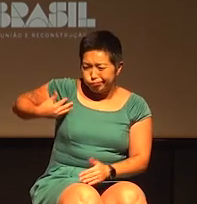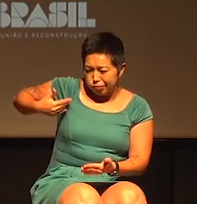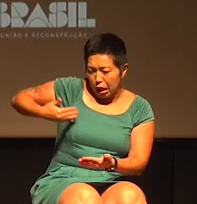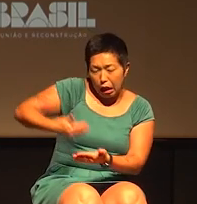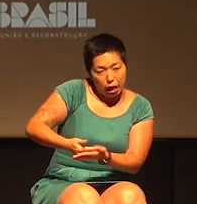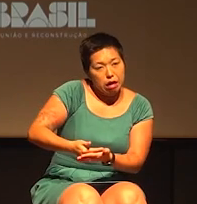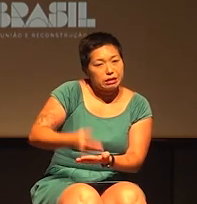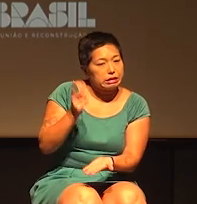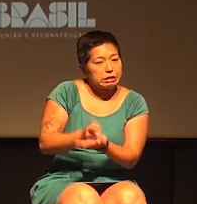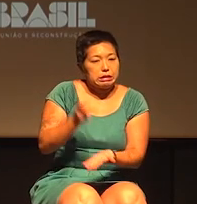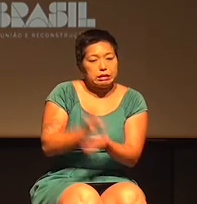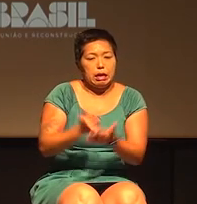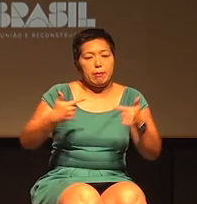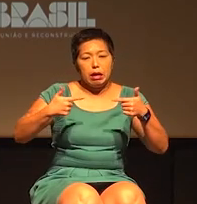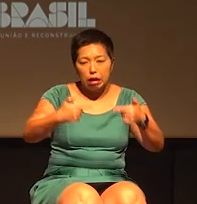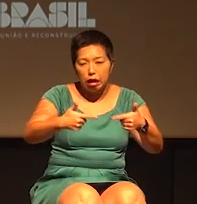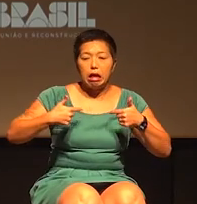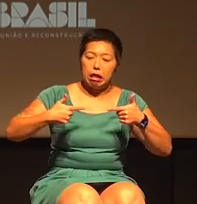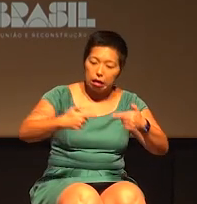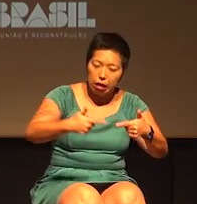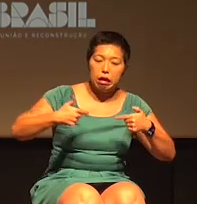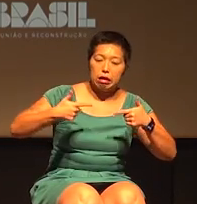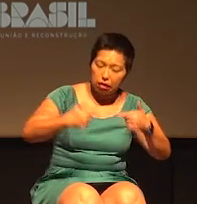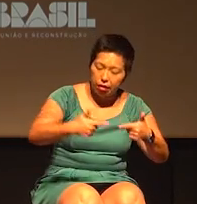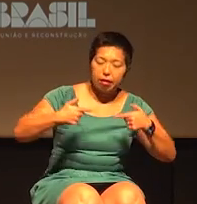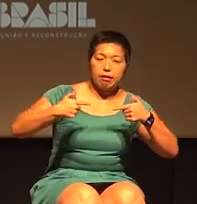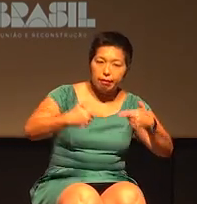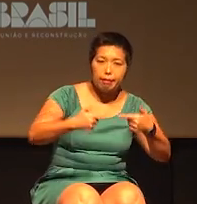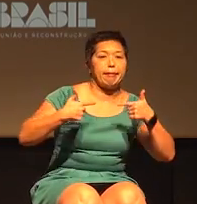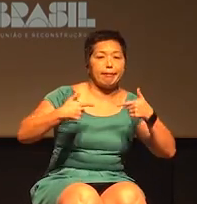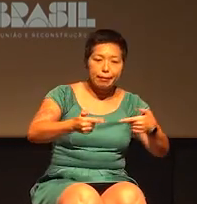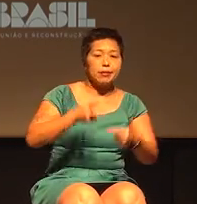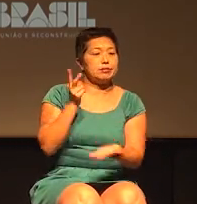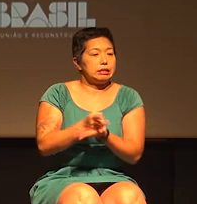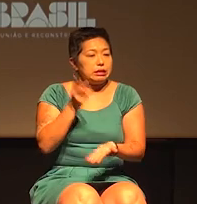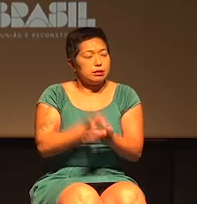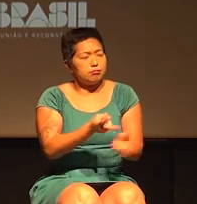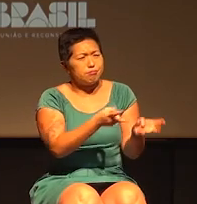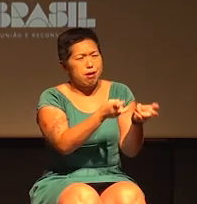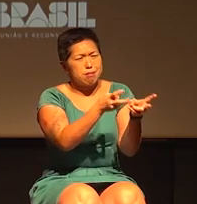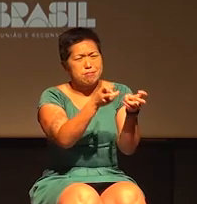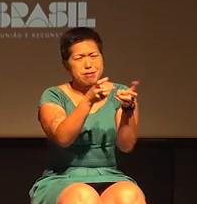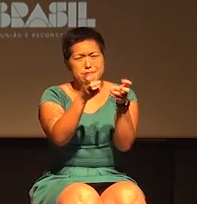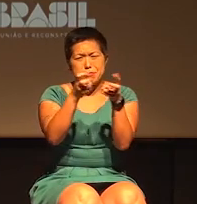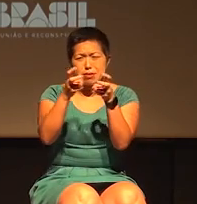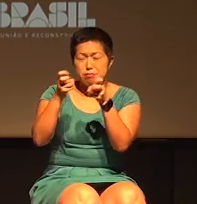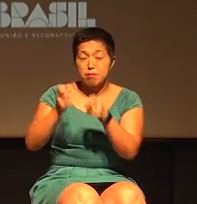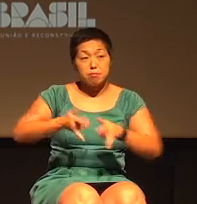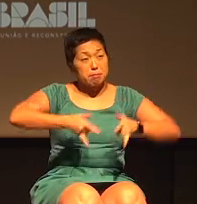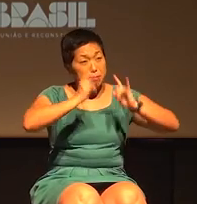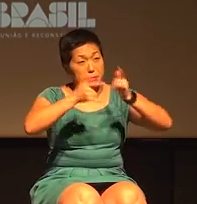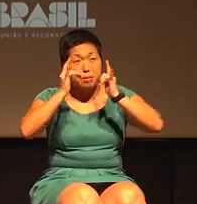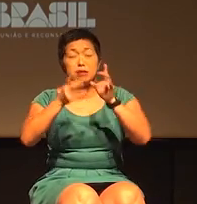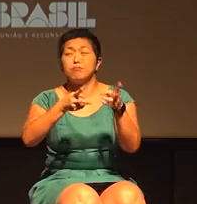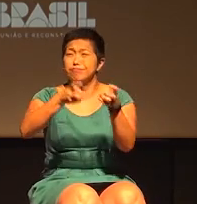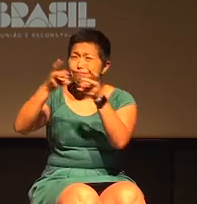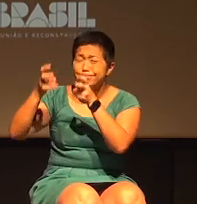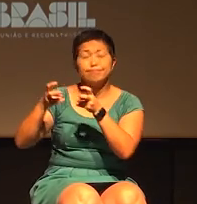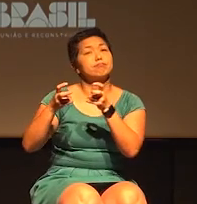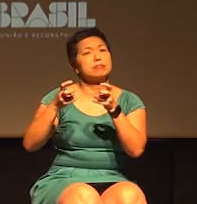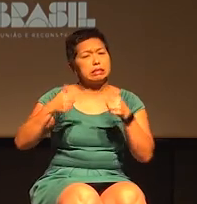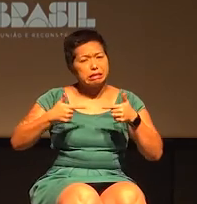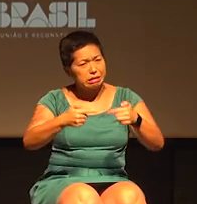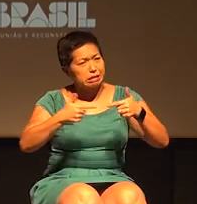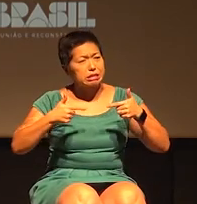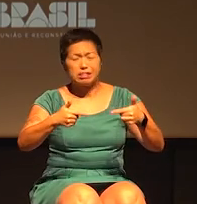Praticamente em guerra agora porque está do lado da guerra e eu vi as marcas de guerra nos prédios e aí foi ali que eu